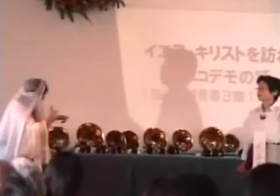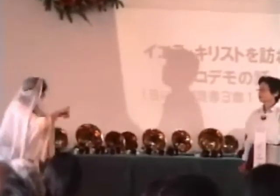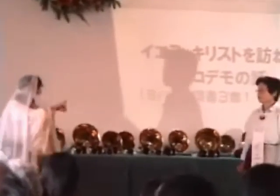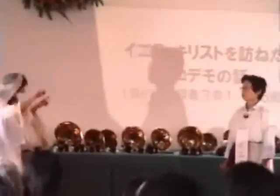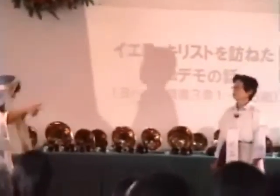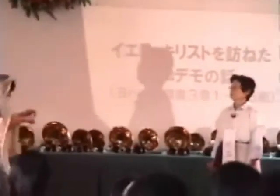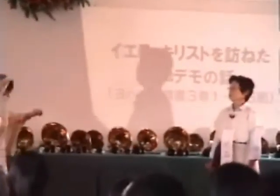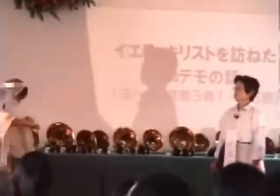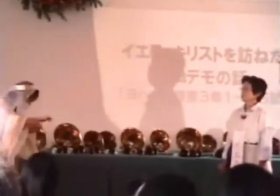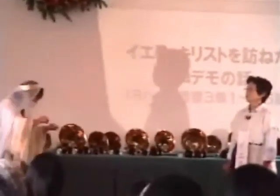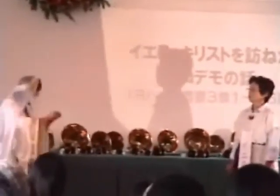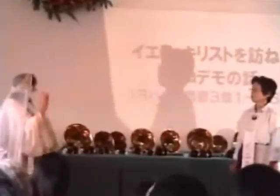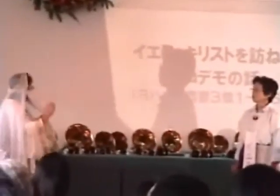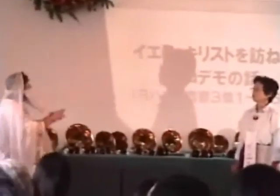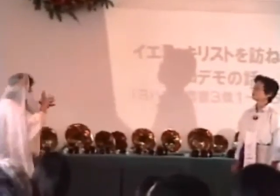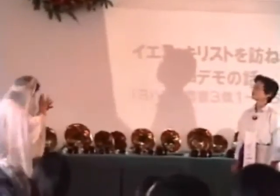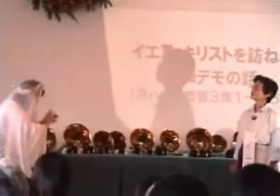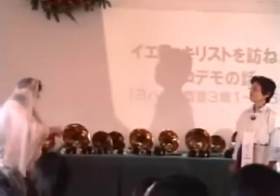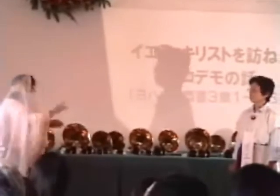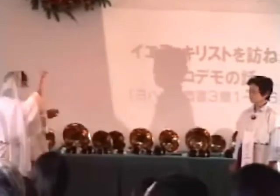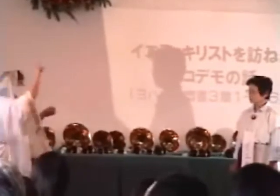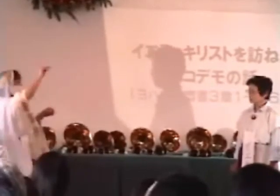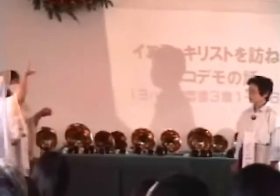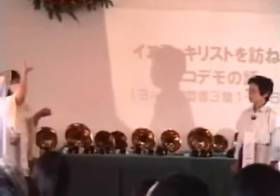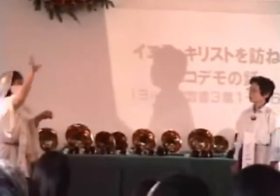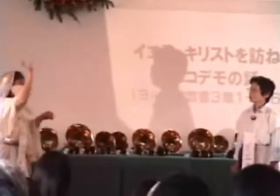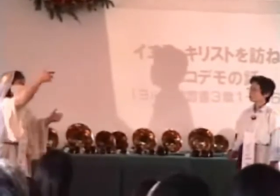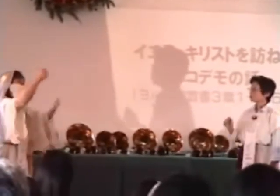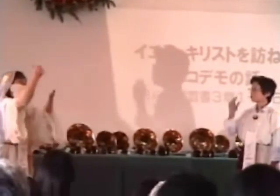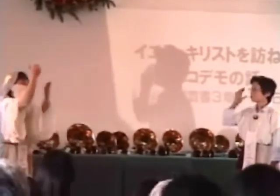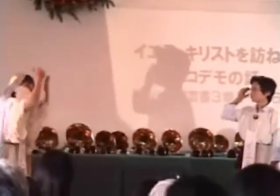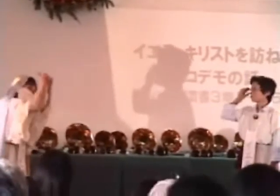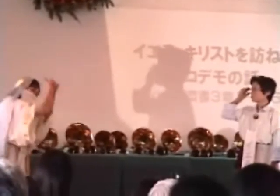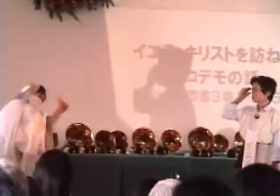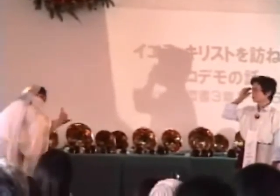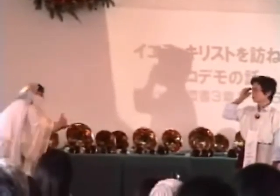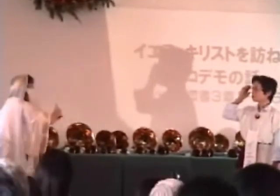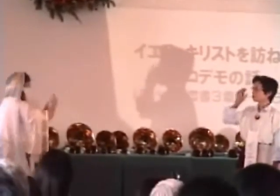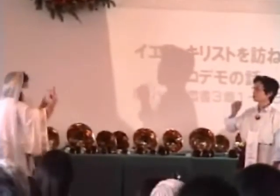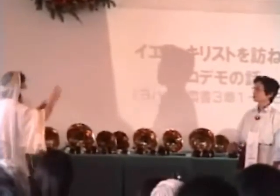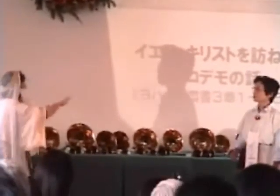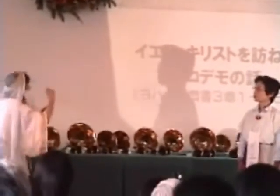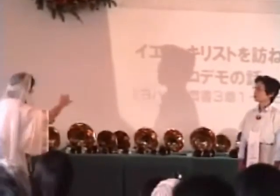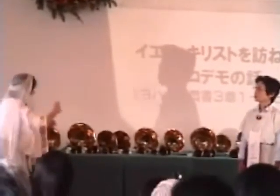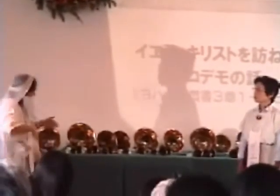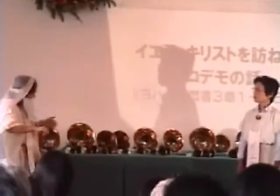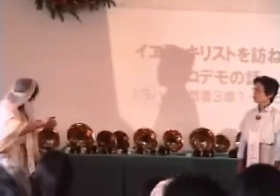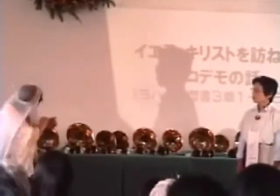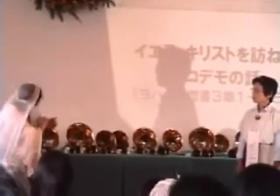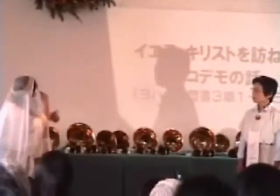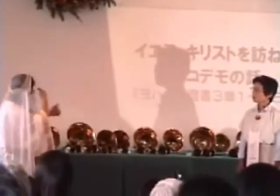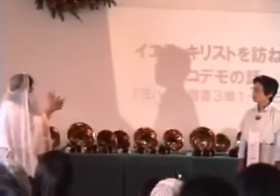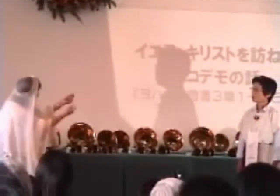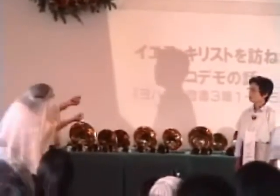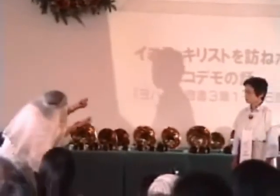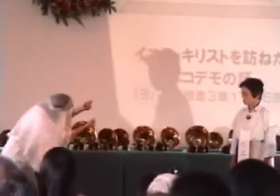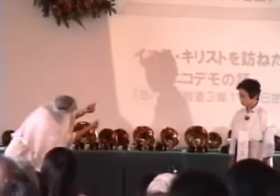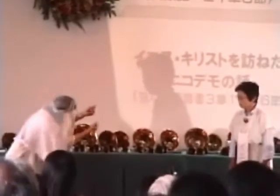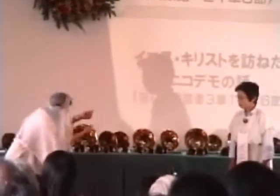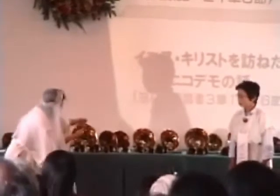いろいろな僧でなければ、天から来られたのでなければ、あのようないろいろな不思議なお働きはできません